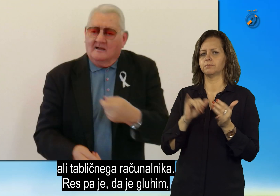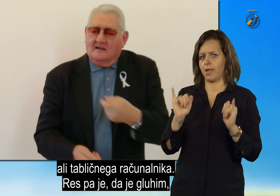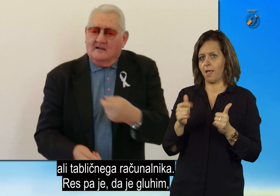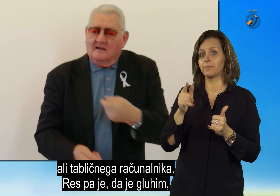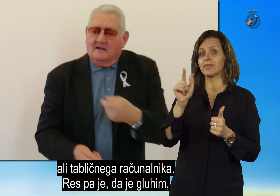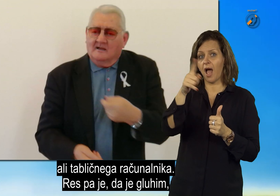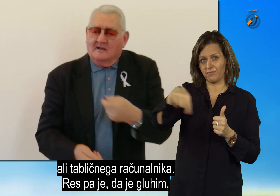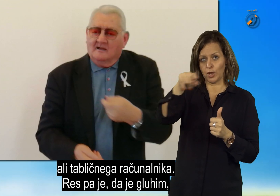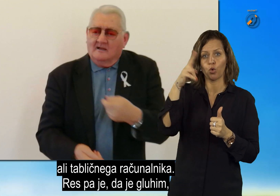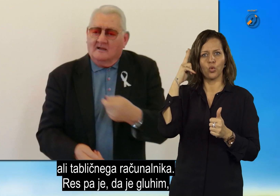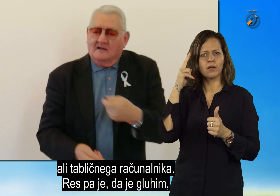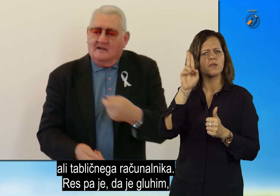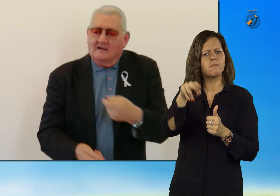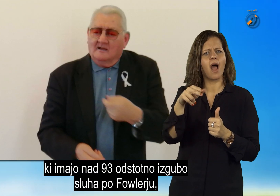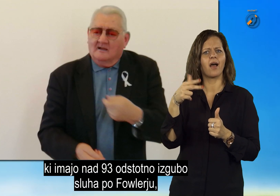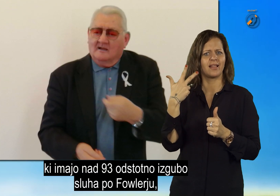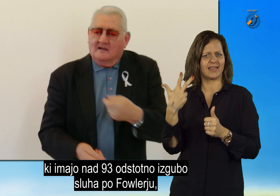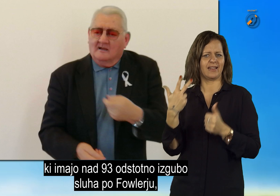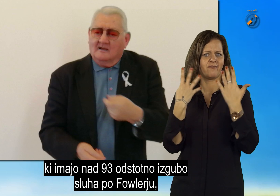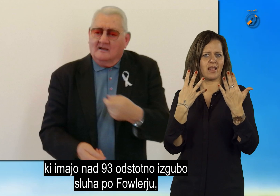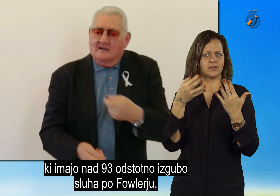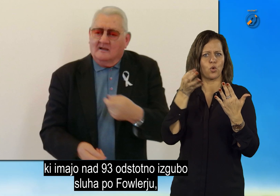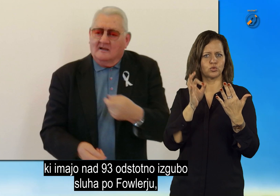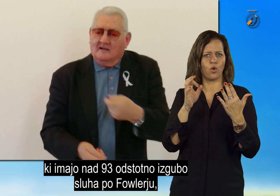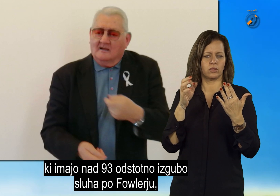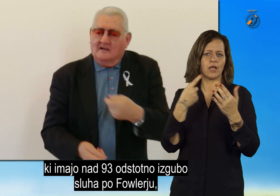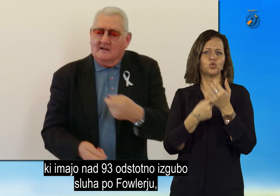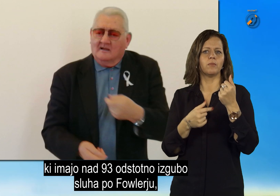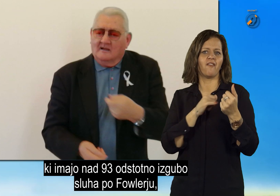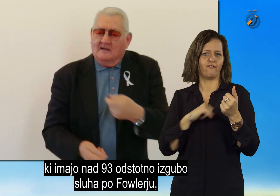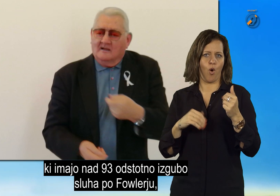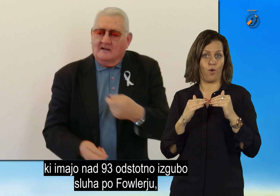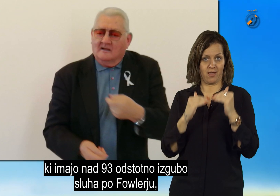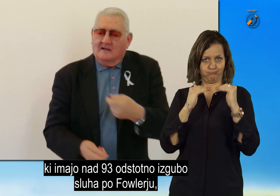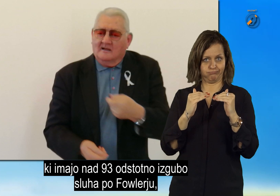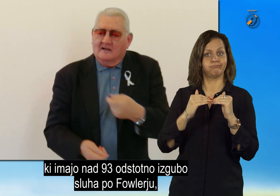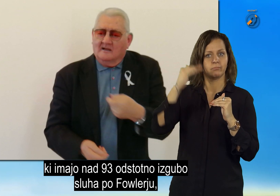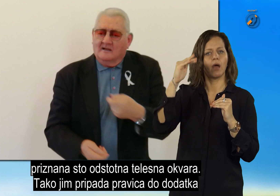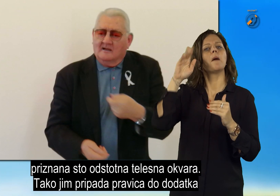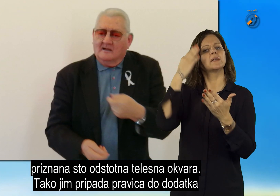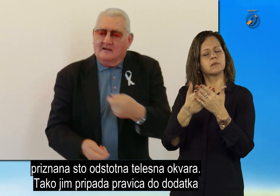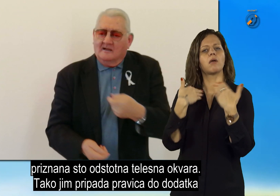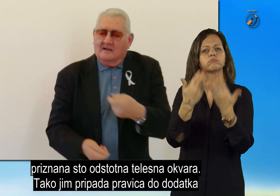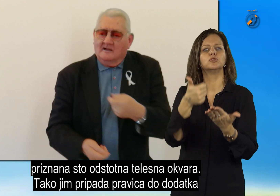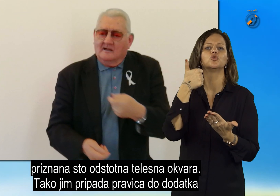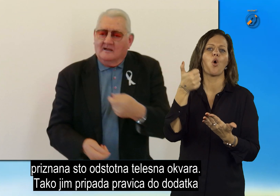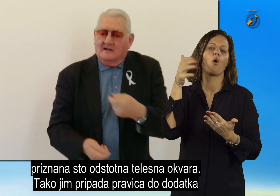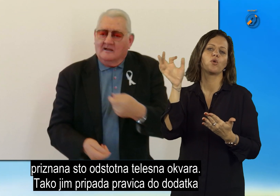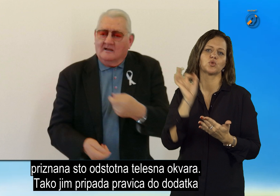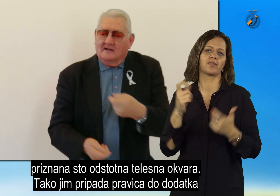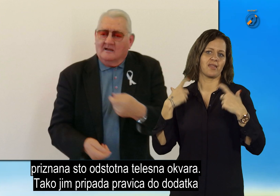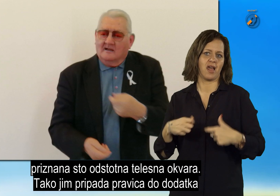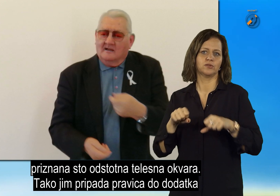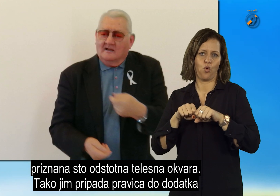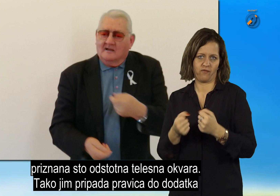Res pa je, da je gluhim, ki imajo nad 93% izgubo sluha po Fowlerju, priznana